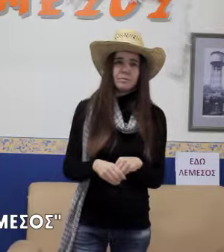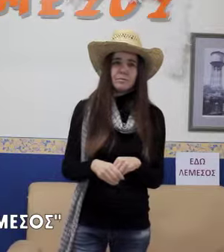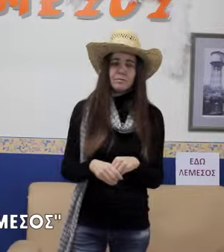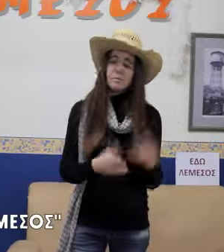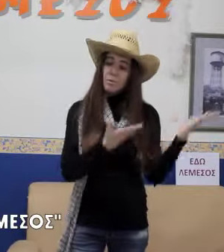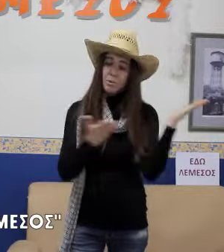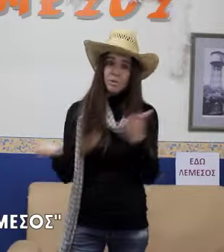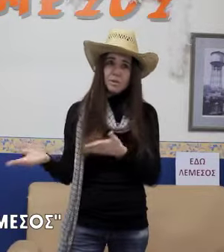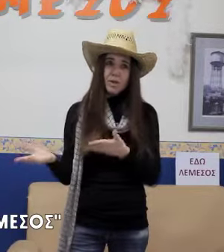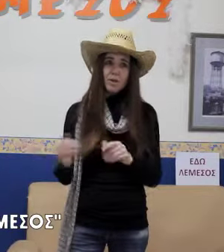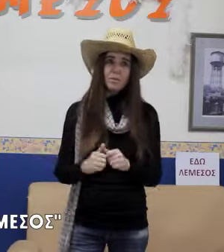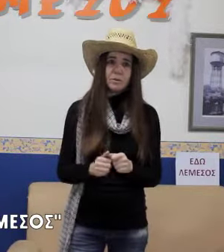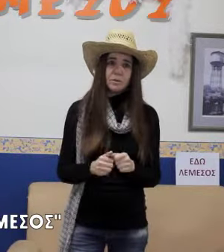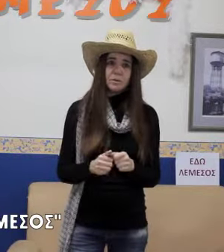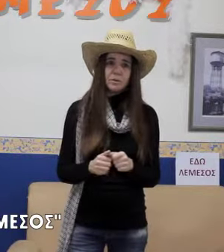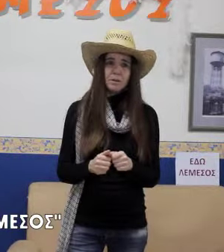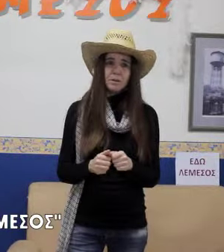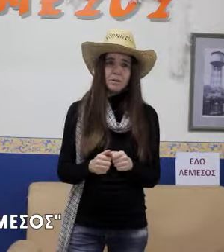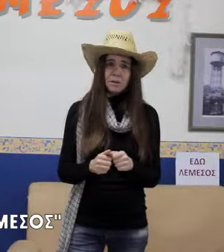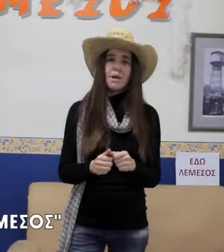προσκαλούν τους δημότες να φιλοτεχνήσουν